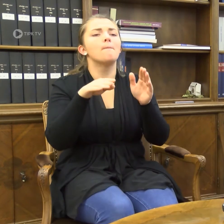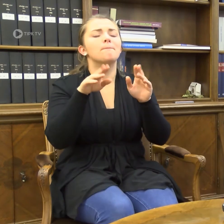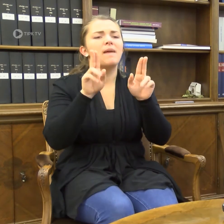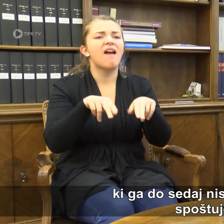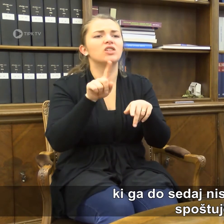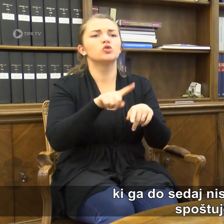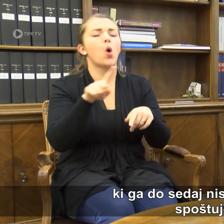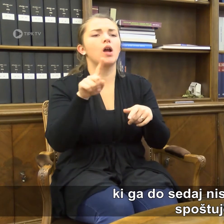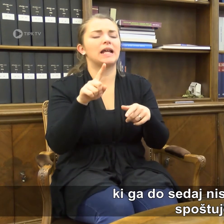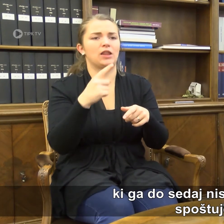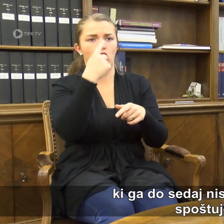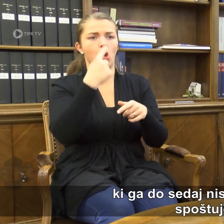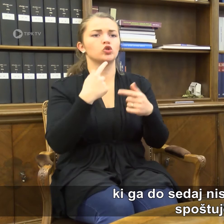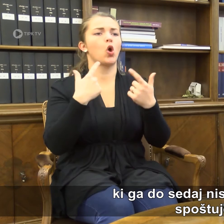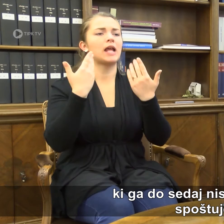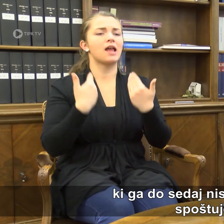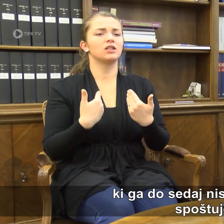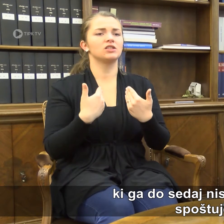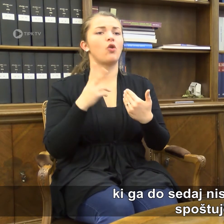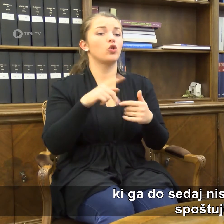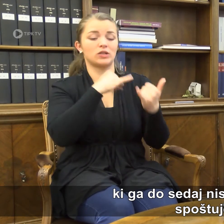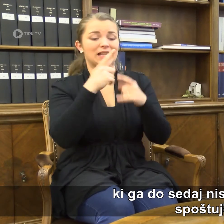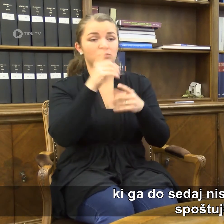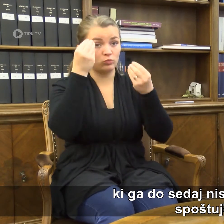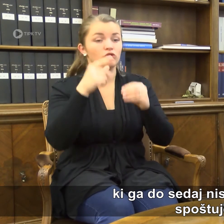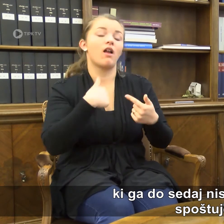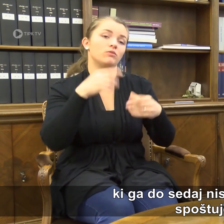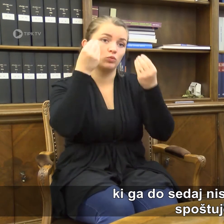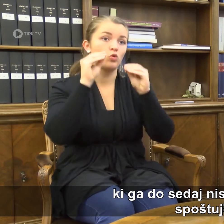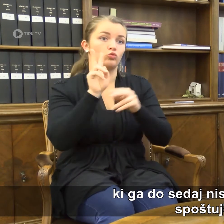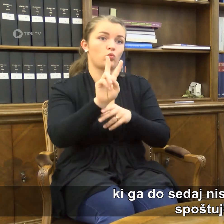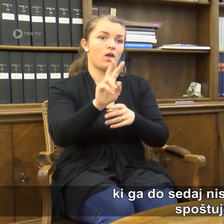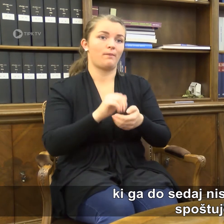dostojanstvo, ki ga do zdaj nismo spoštovali, spoštujemo.